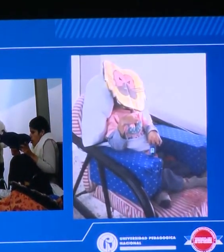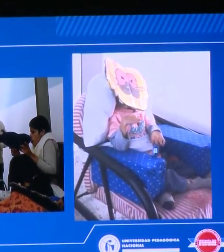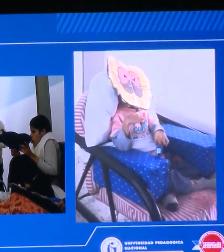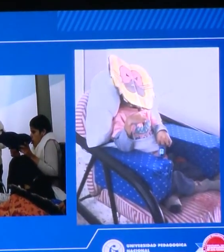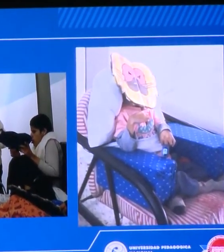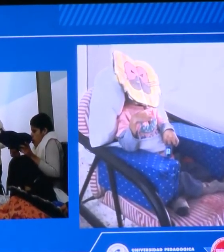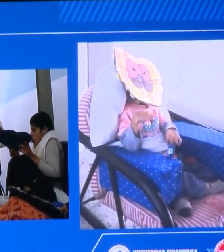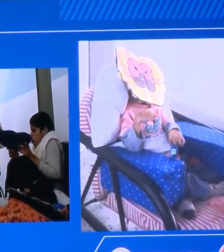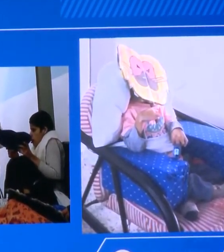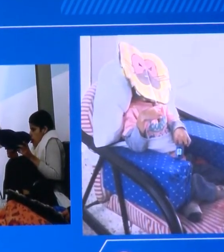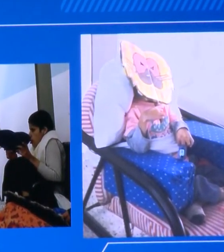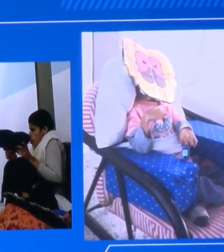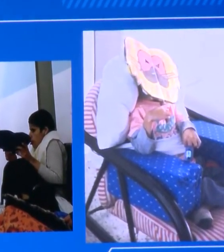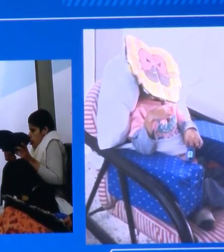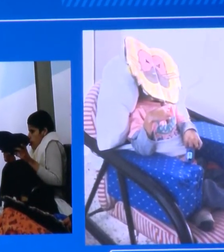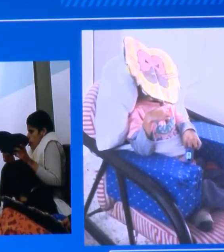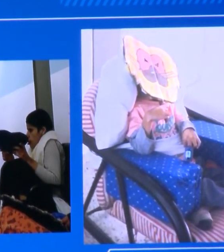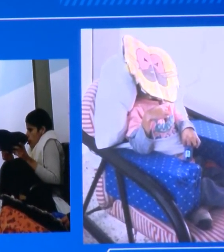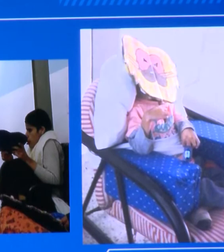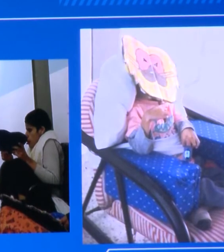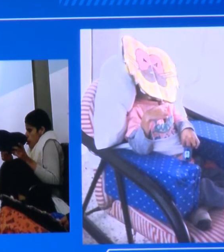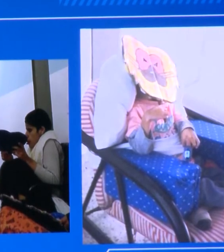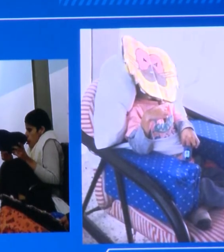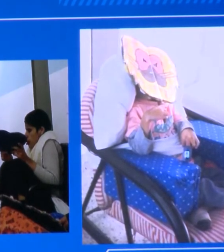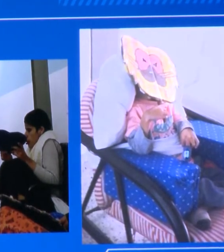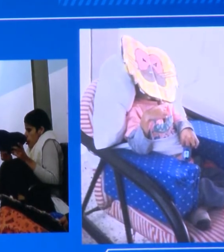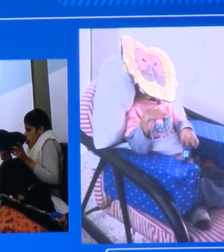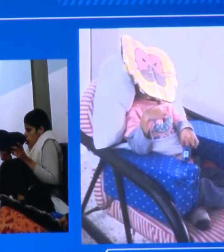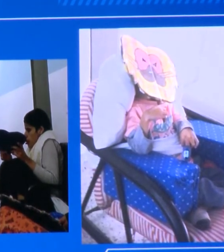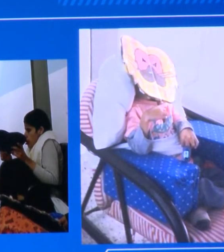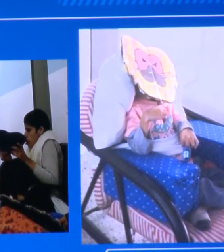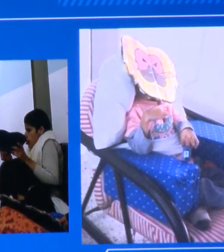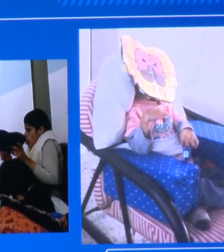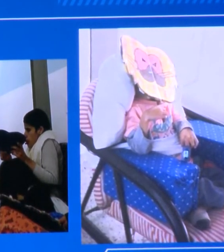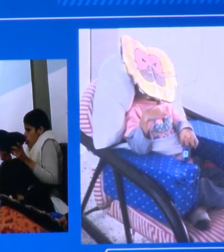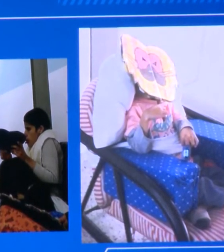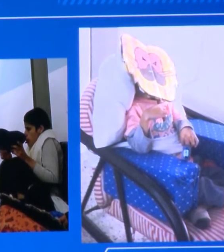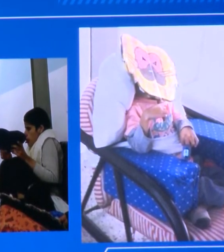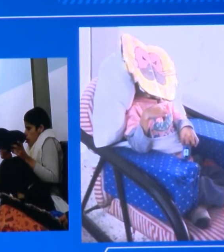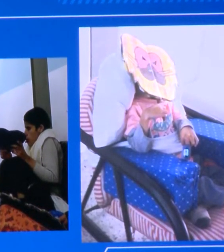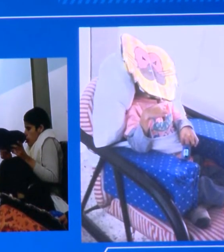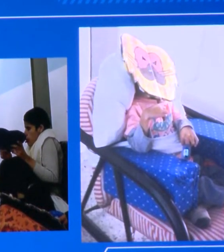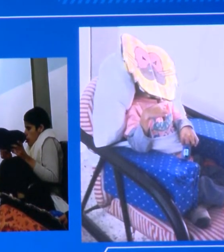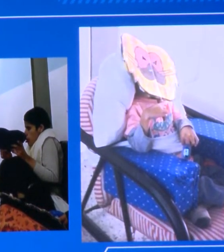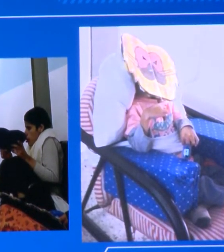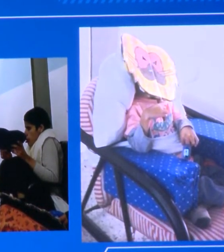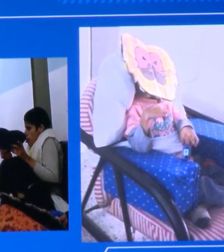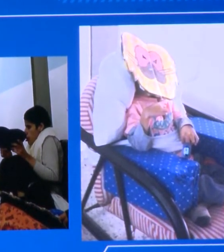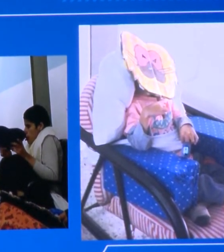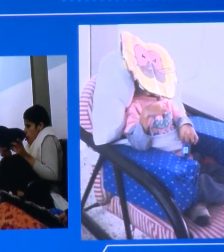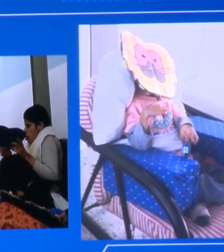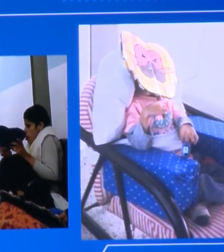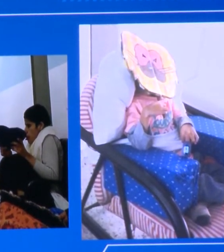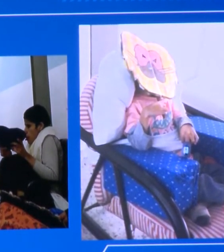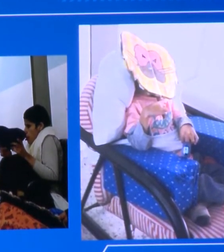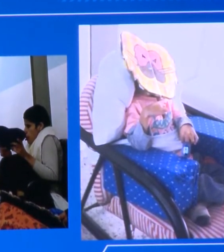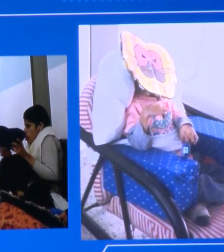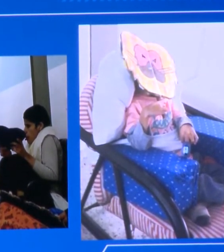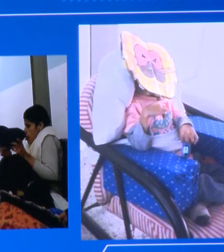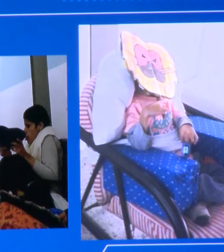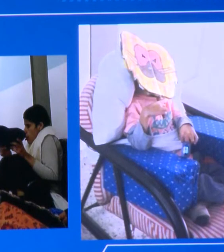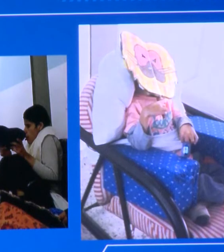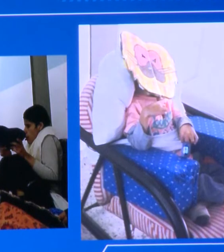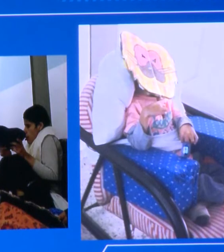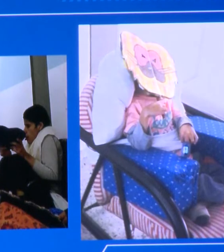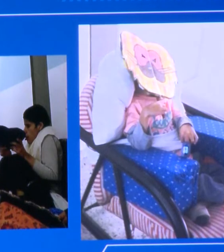ya finalmente en las diferentes etapas ya los fuimos colocando mucho más cosas para que los niños sintieran que en realidad pues el león tiene